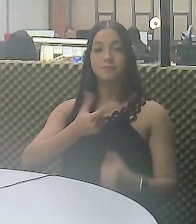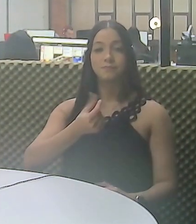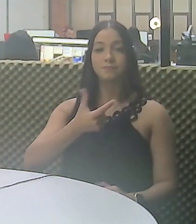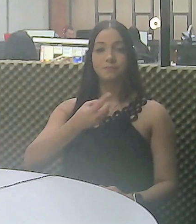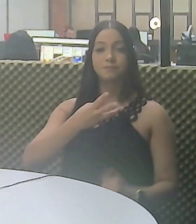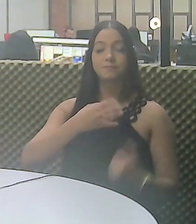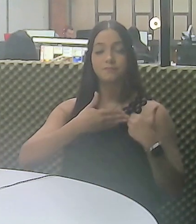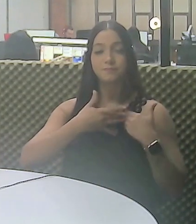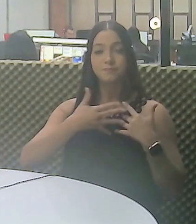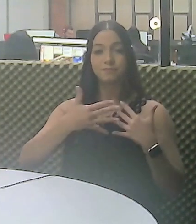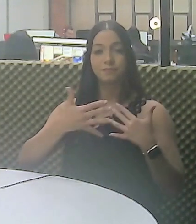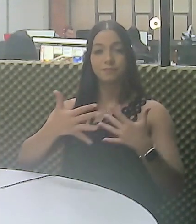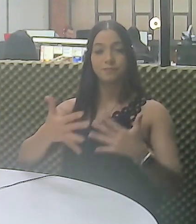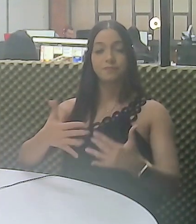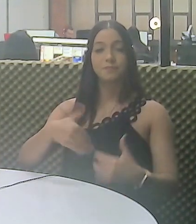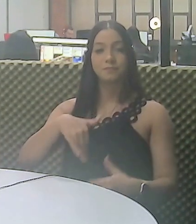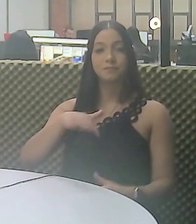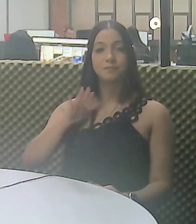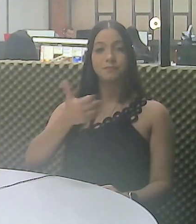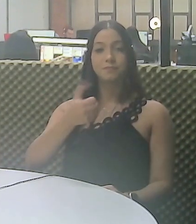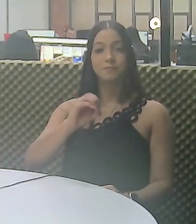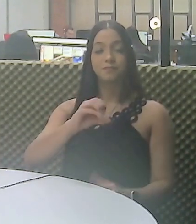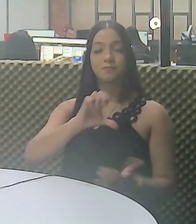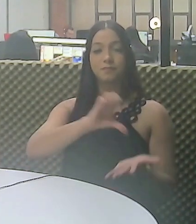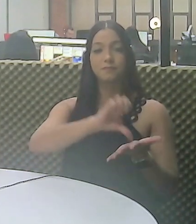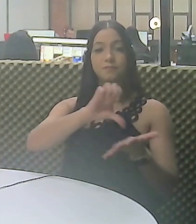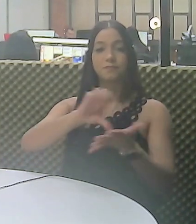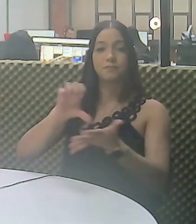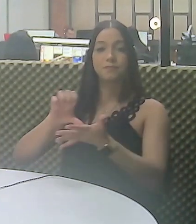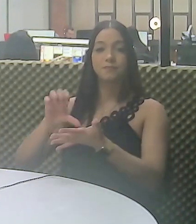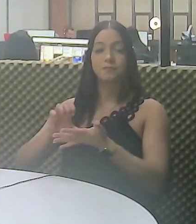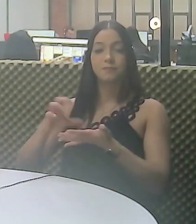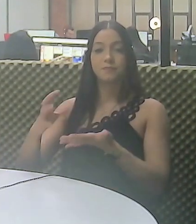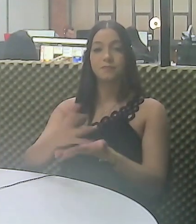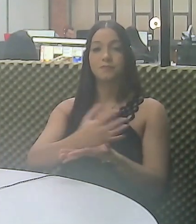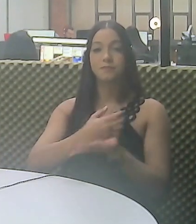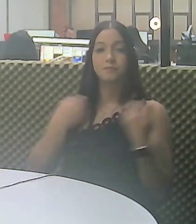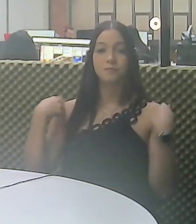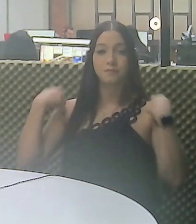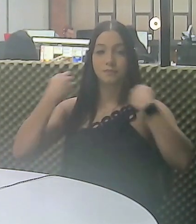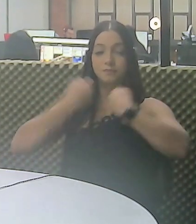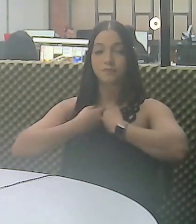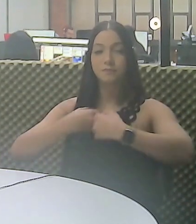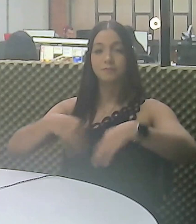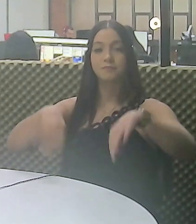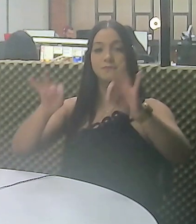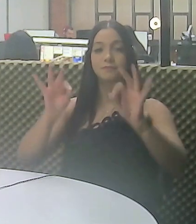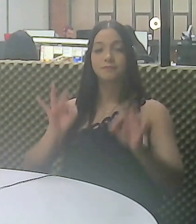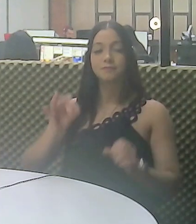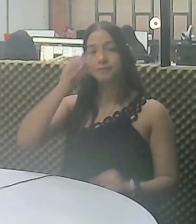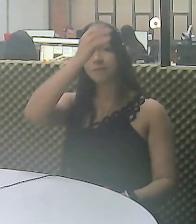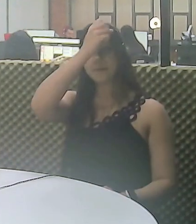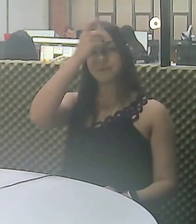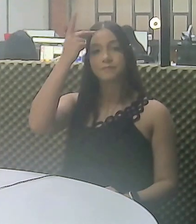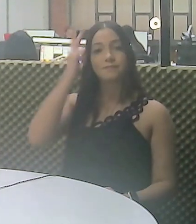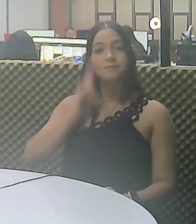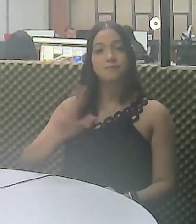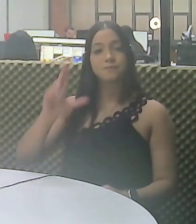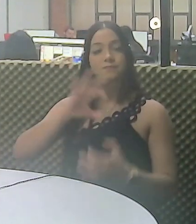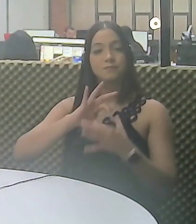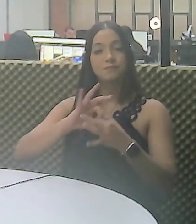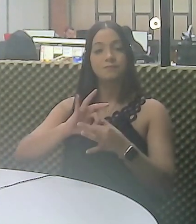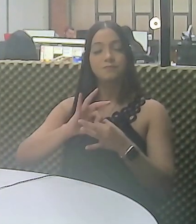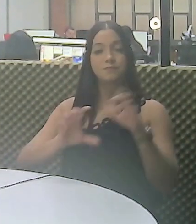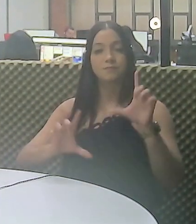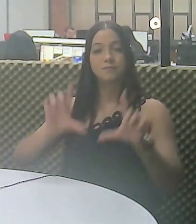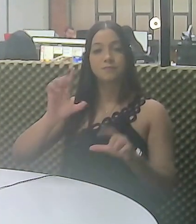em andamento e já dispõe de mais de 10 pontos de arrecadação de roupas e cobertores. Promovida pela Prefeitura de Uberlândia, em parceria com a